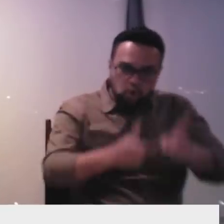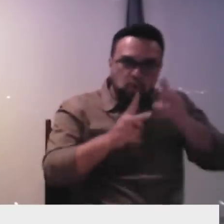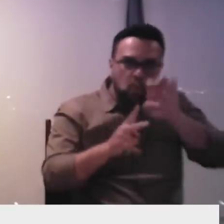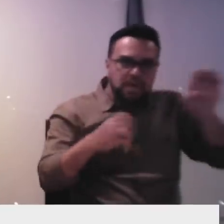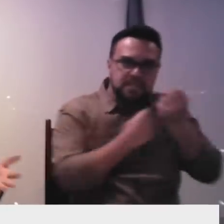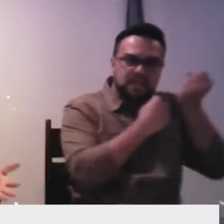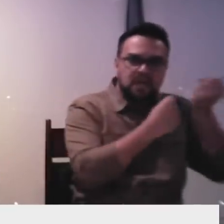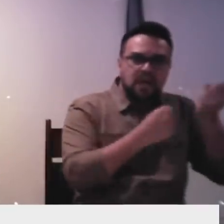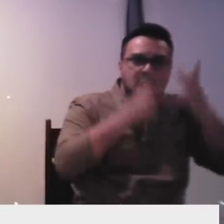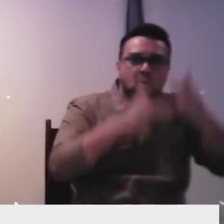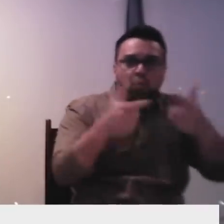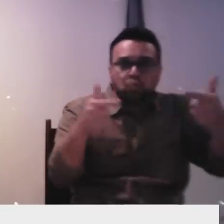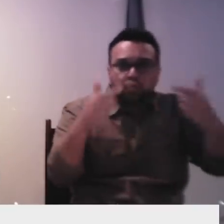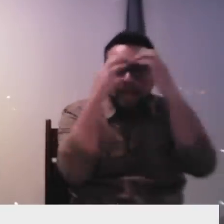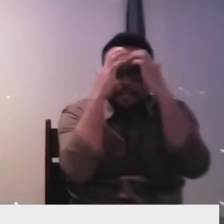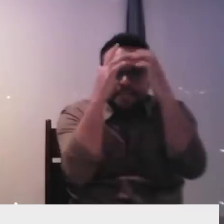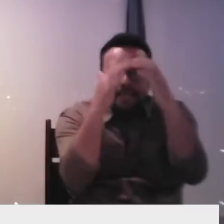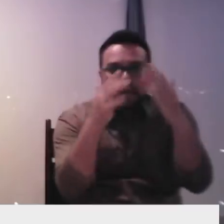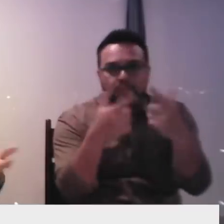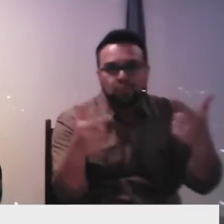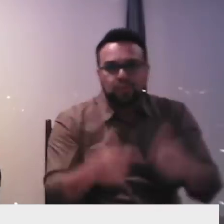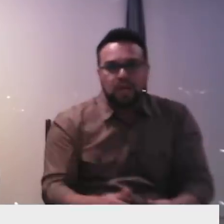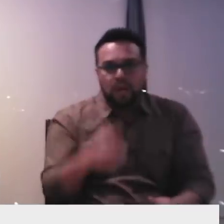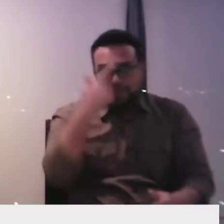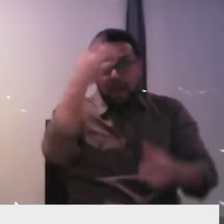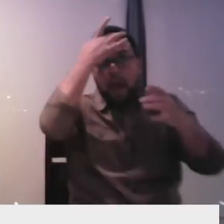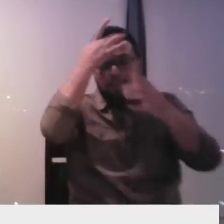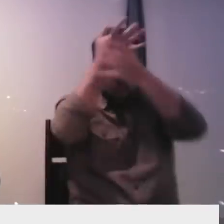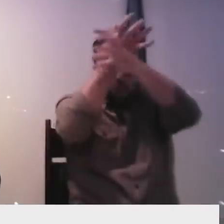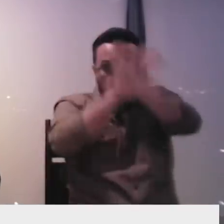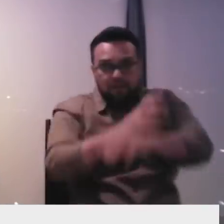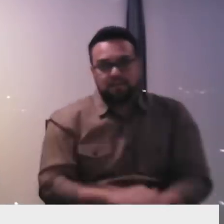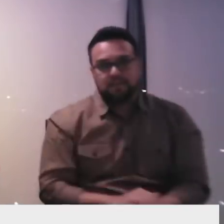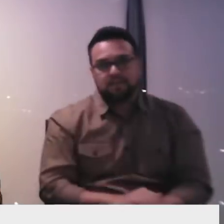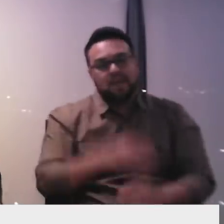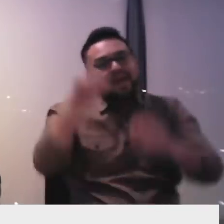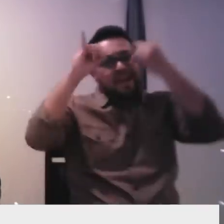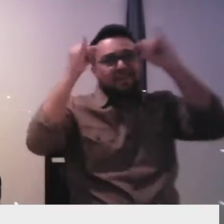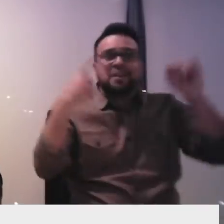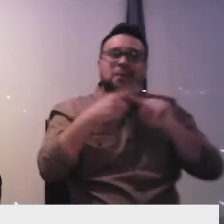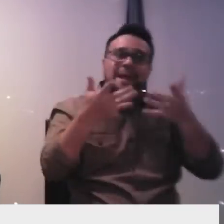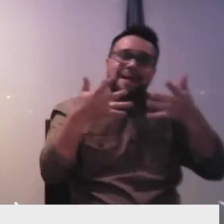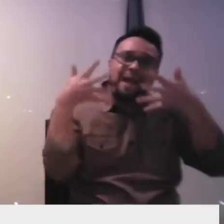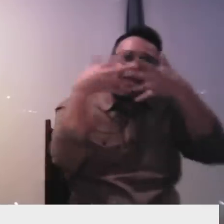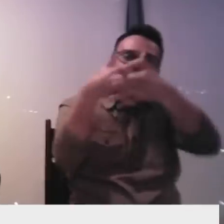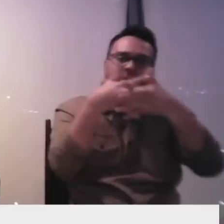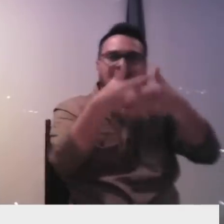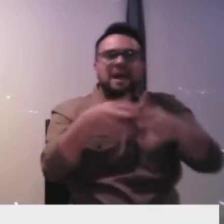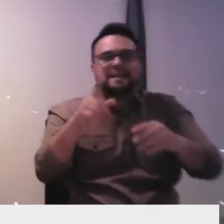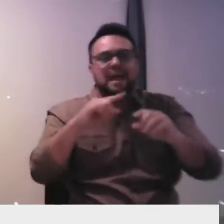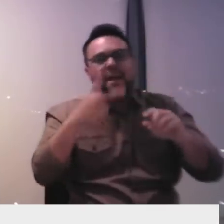Acho que protesto é válido, né? Se fizer um outro, não tem problema nenhum. Lógico, a gente evita, né? Porque quer ele tumultuar, quer ele ir para